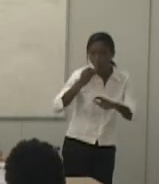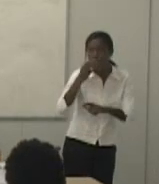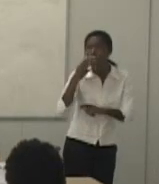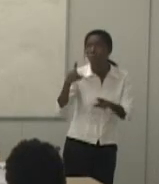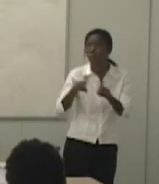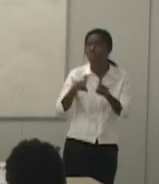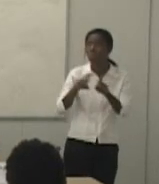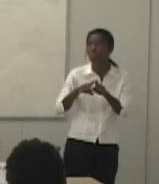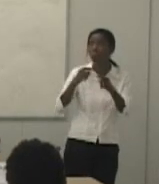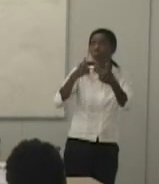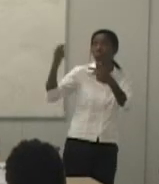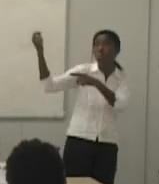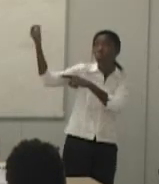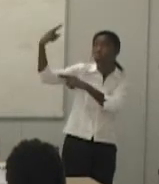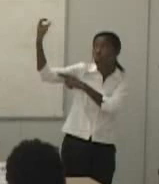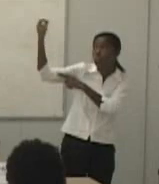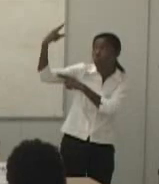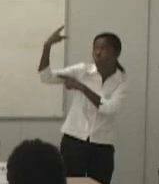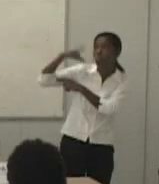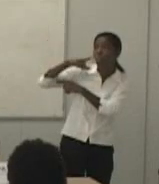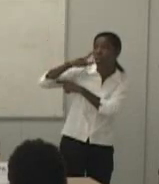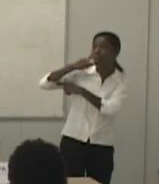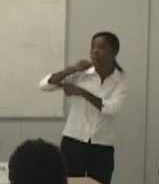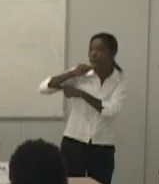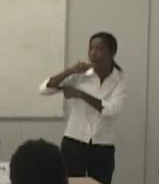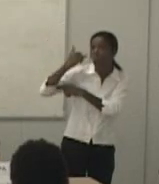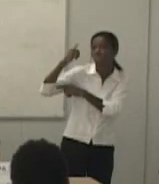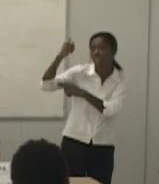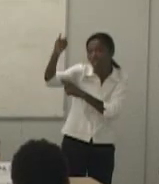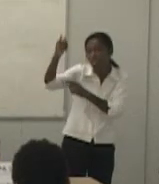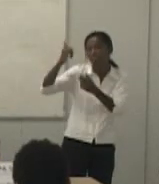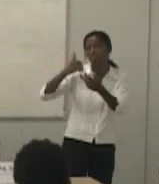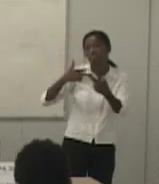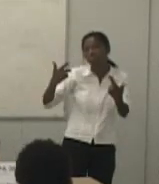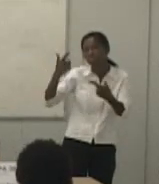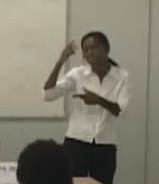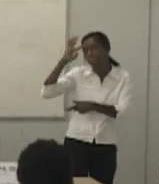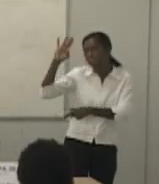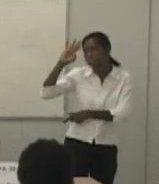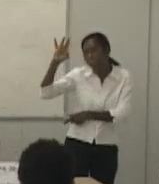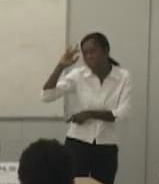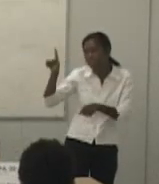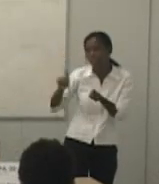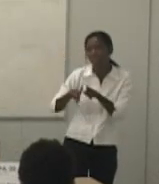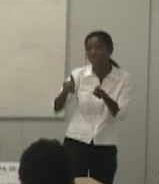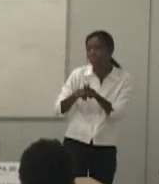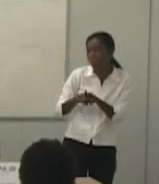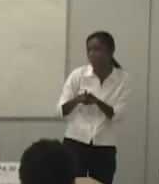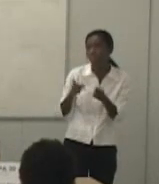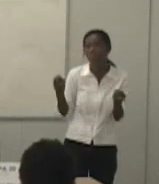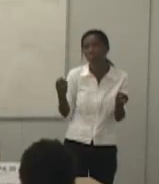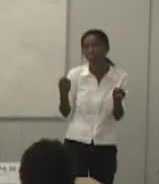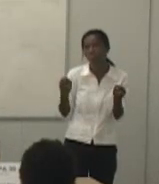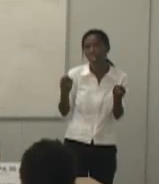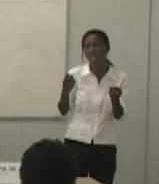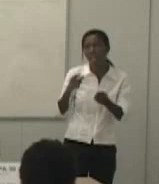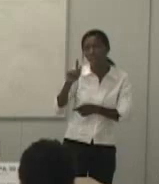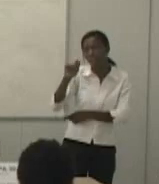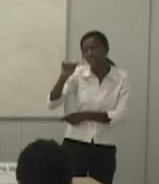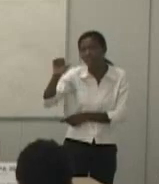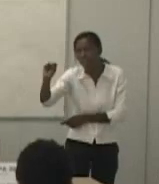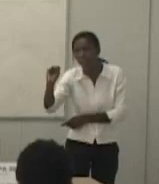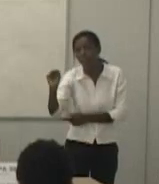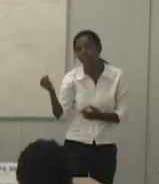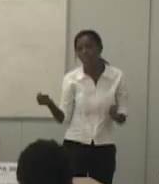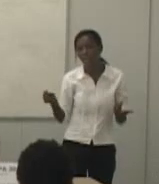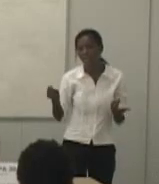gerar ento de água energia para pensar em biodigestão de resíduos para gerar gás e